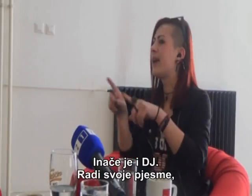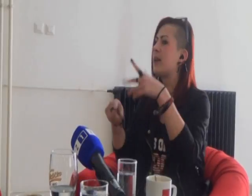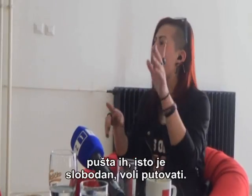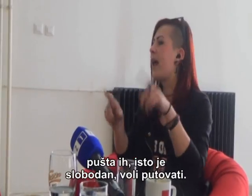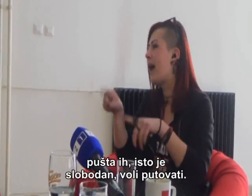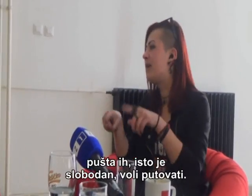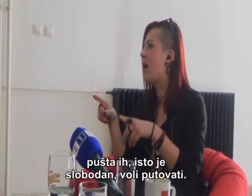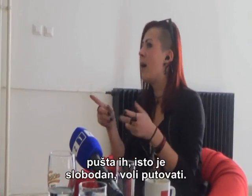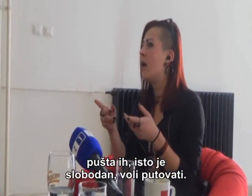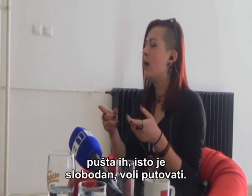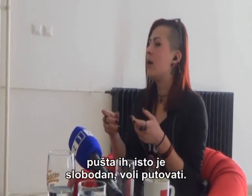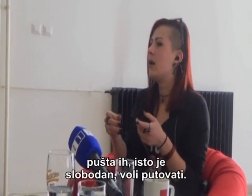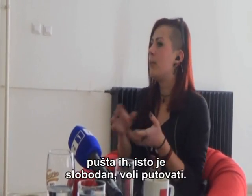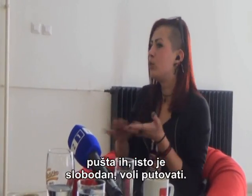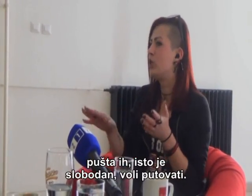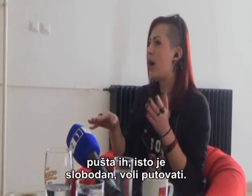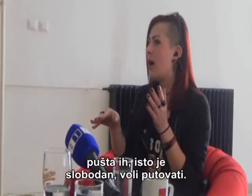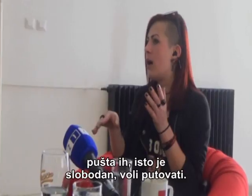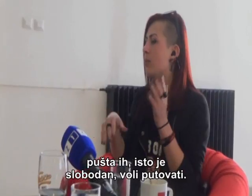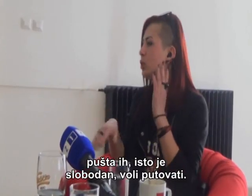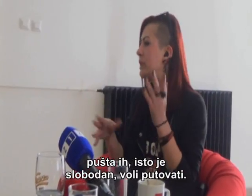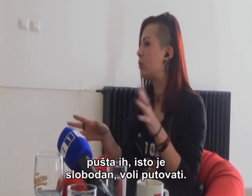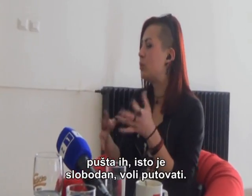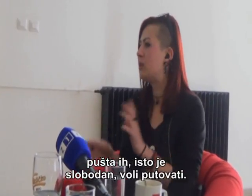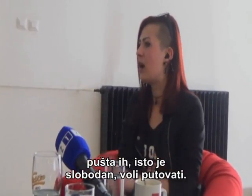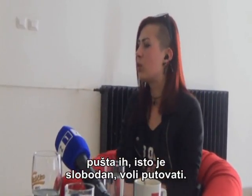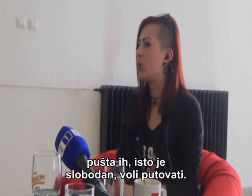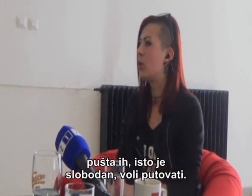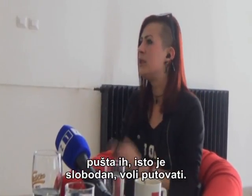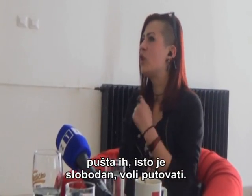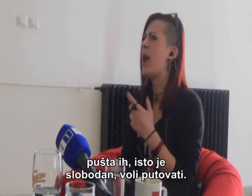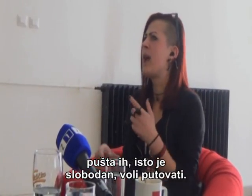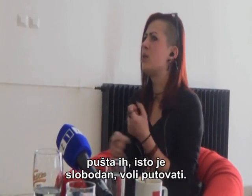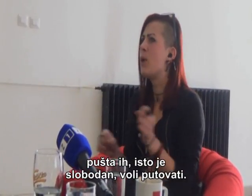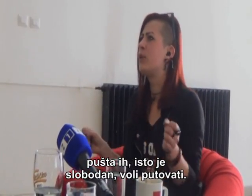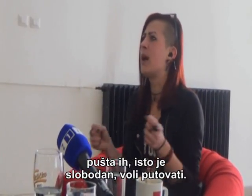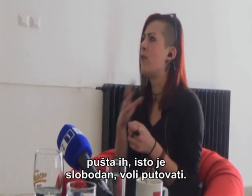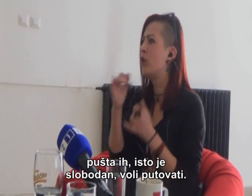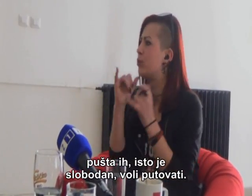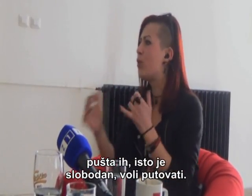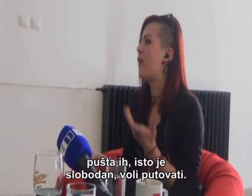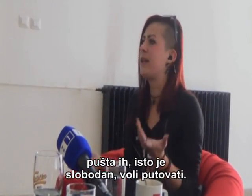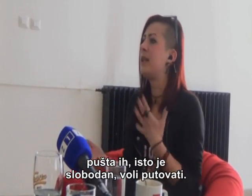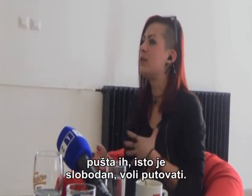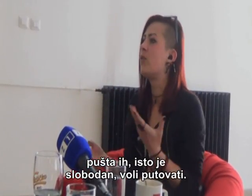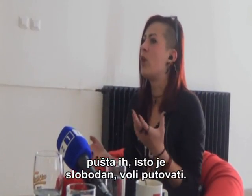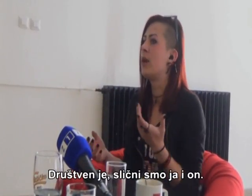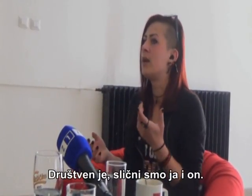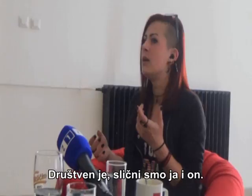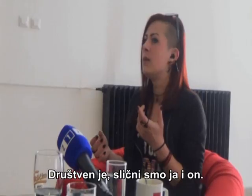neće nekada pušta muziku i tako. No, isto je sloboda, voli putovati, isto voli